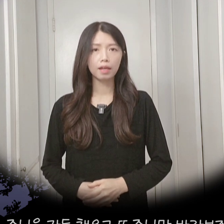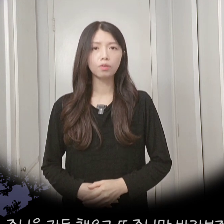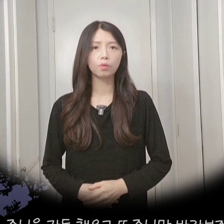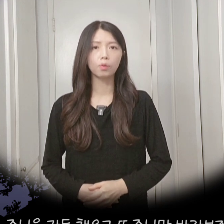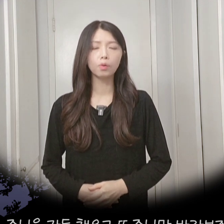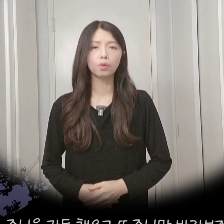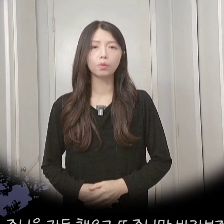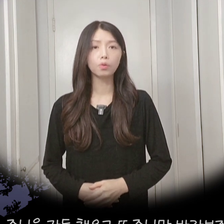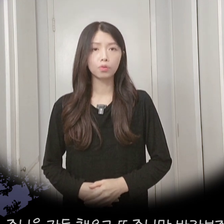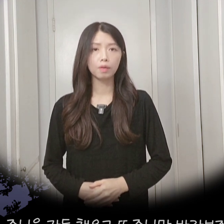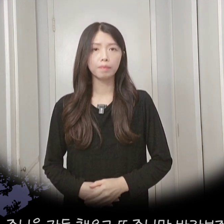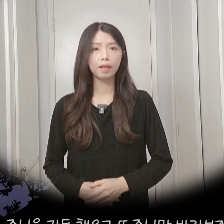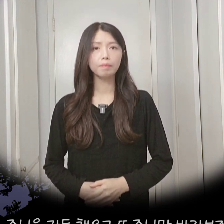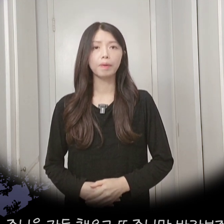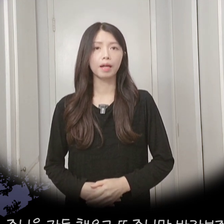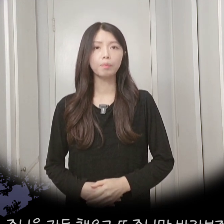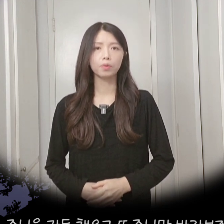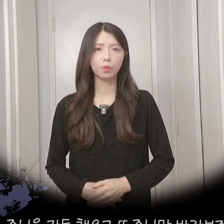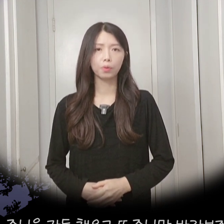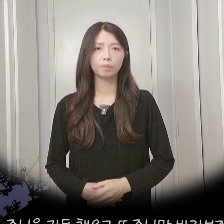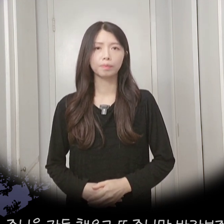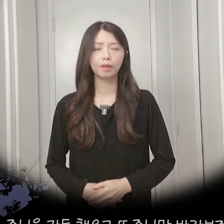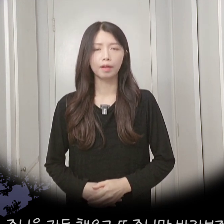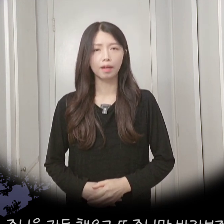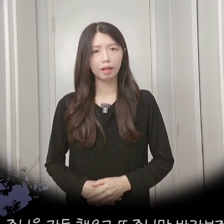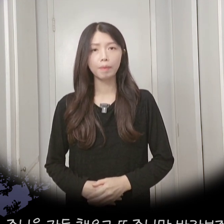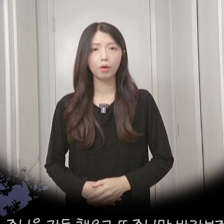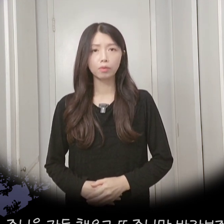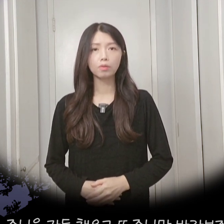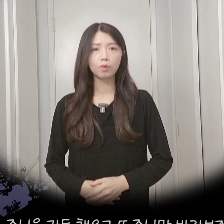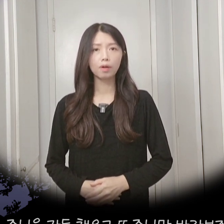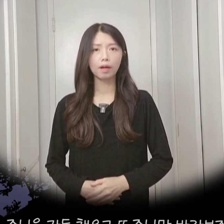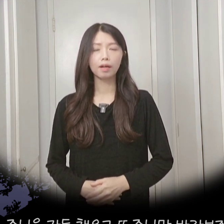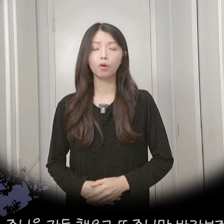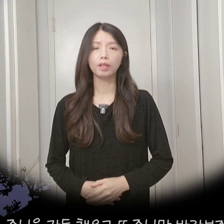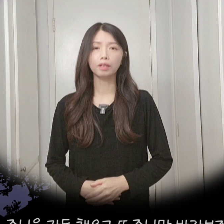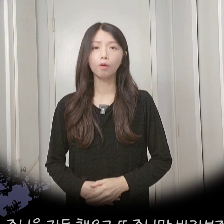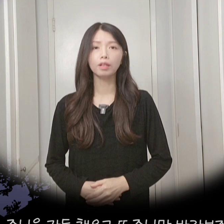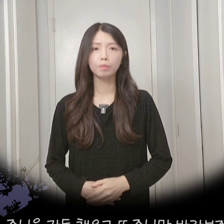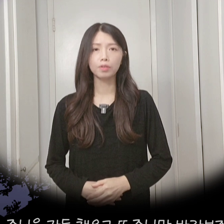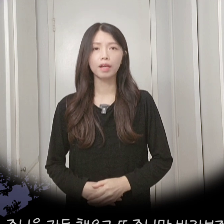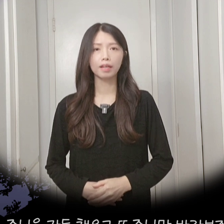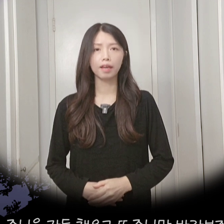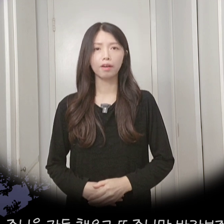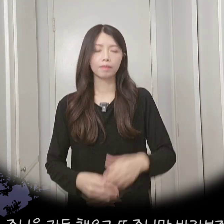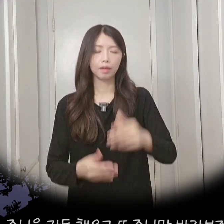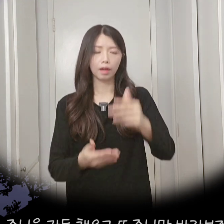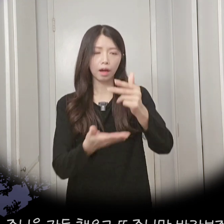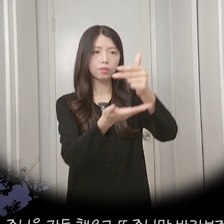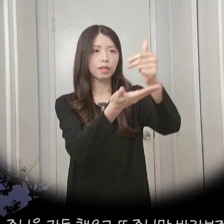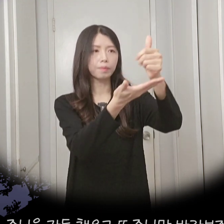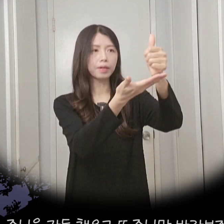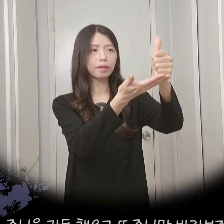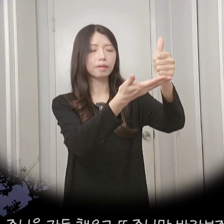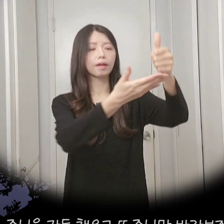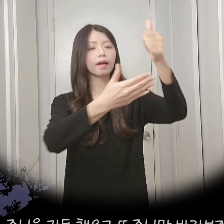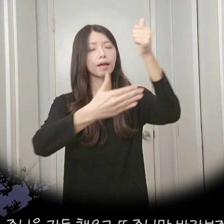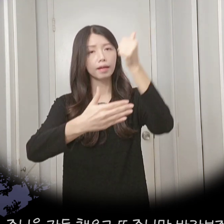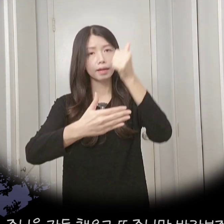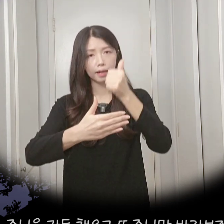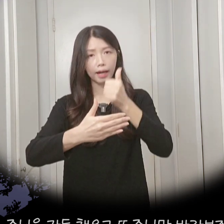가득 채우고 또 주님만 바라보죠. 아까 배웠던 수어가 거의 다 들어가는 문장이에요.